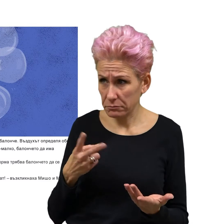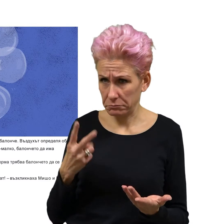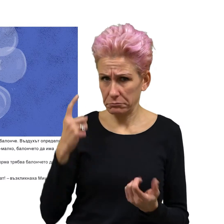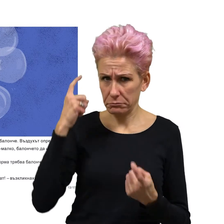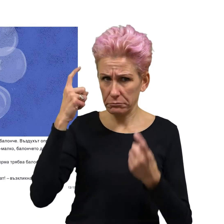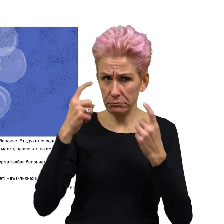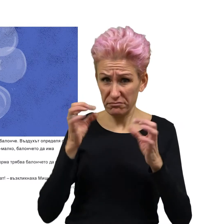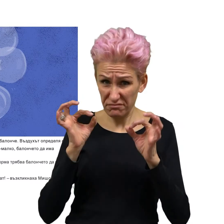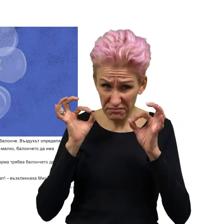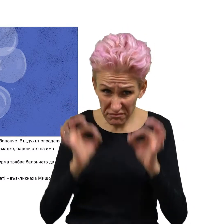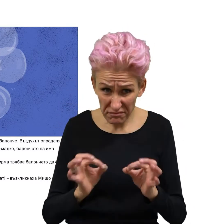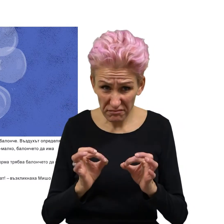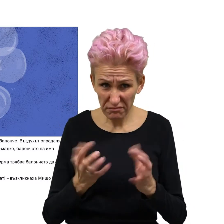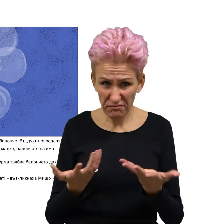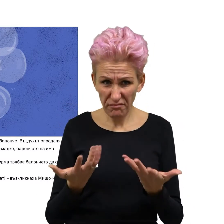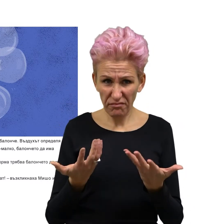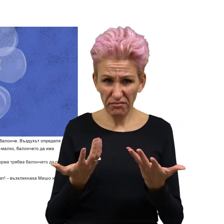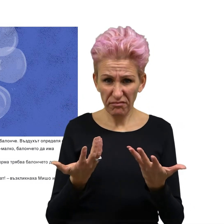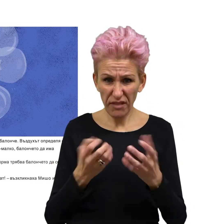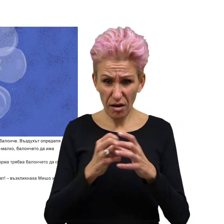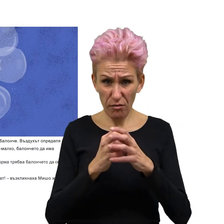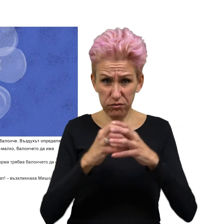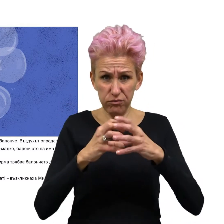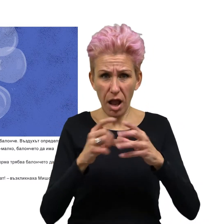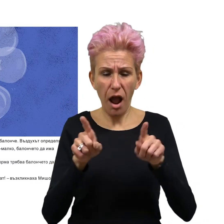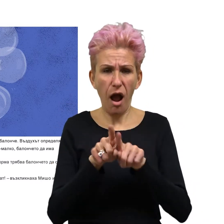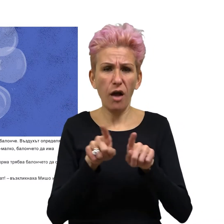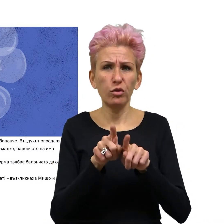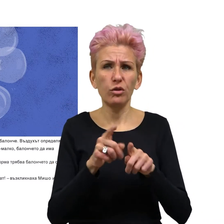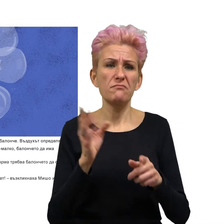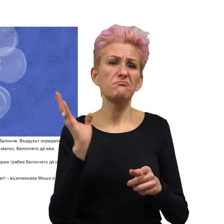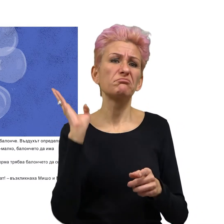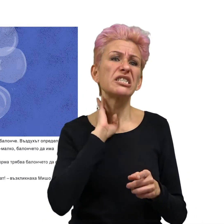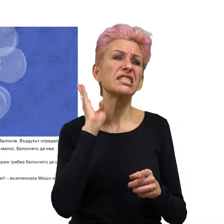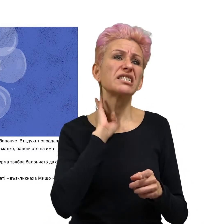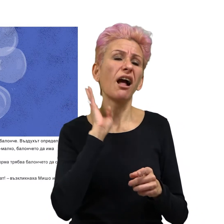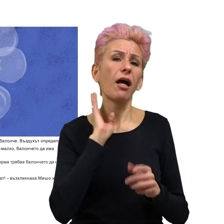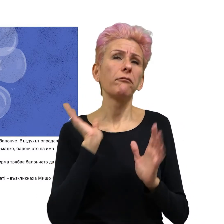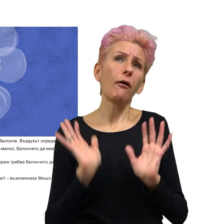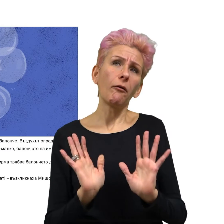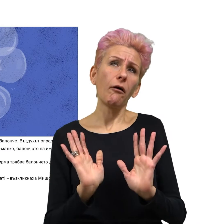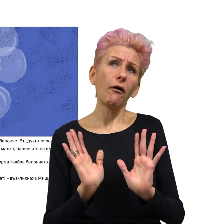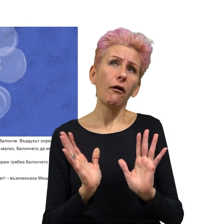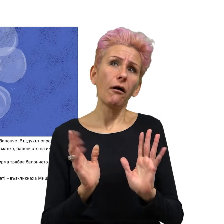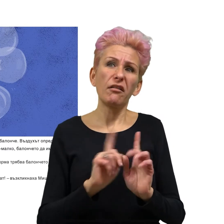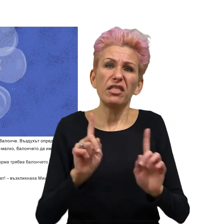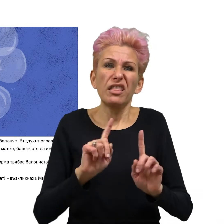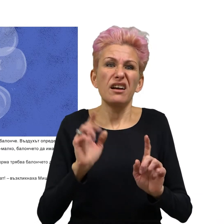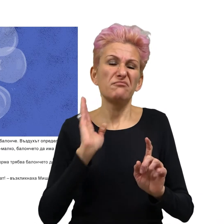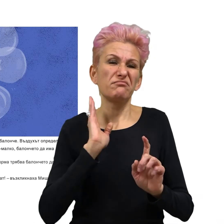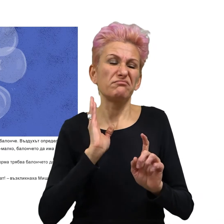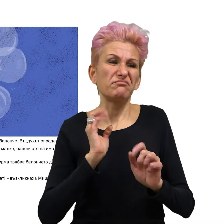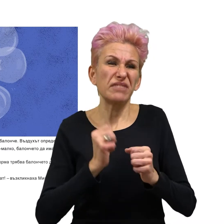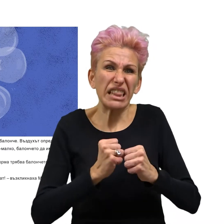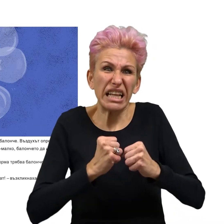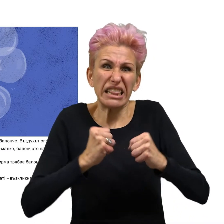Значи просто балончетата са мързеливи и не обичат да се разтягат. Възкликнаха Мишо и Мия.